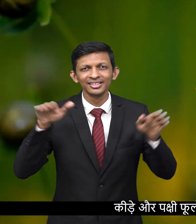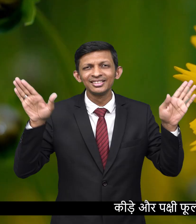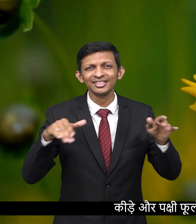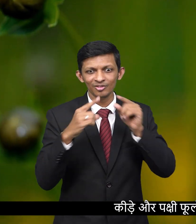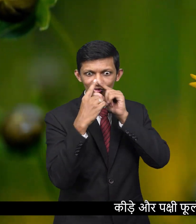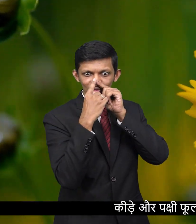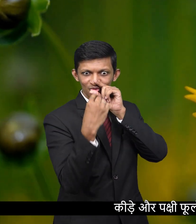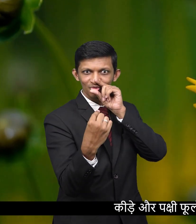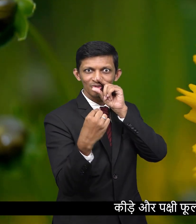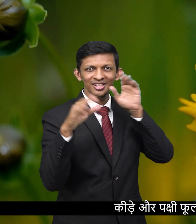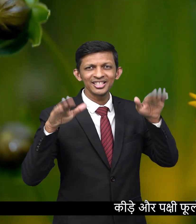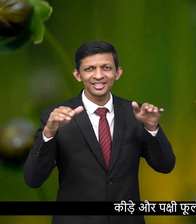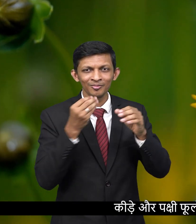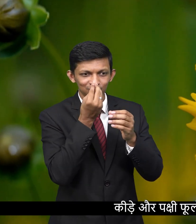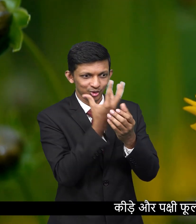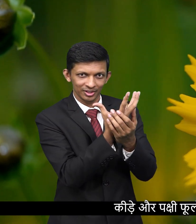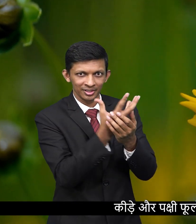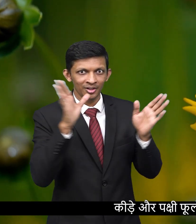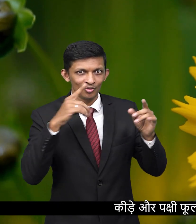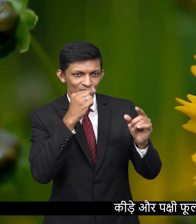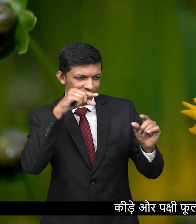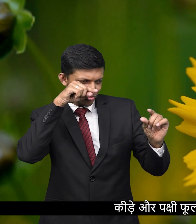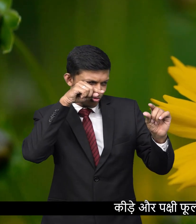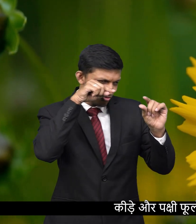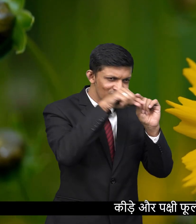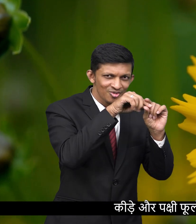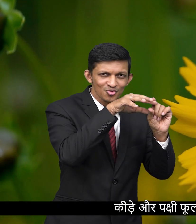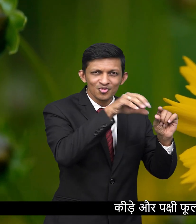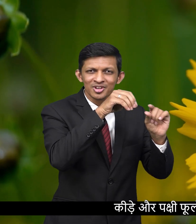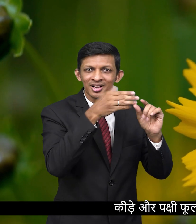कीड़े और पक्षी फूलों से अमृत चूसने आते हैं।